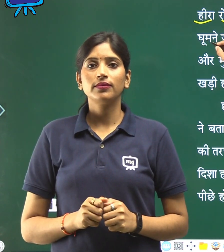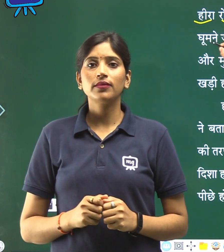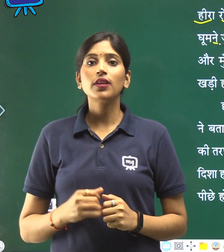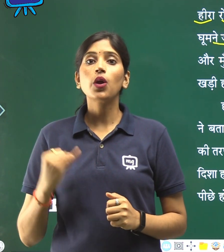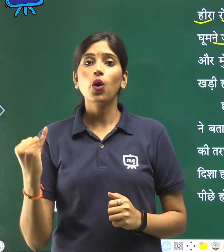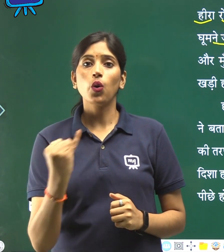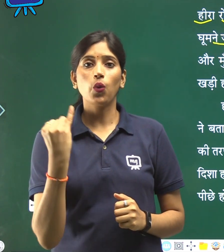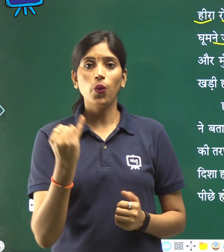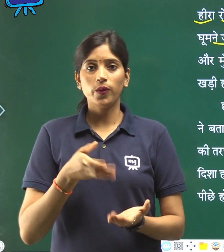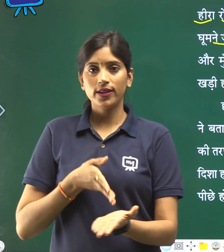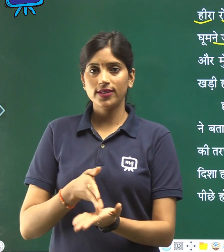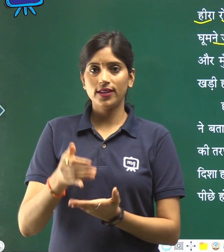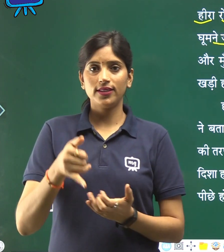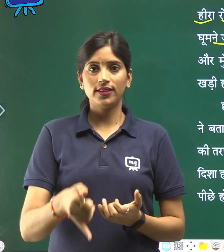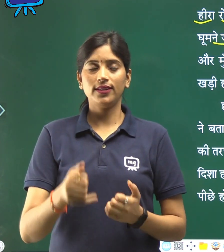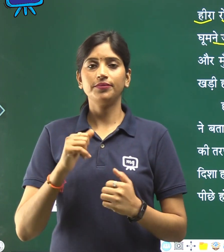घूमने जाती है।